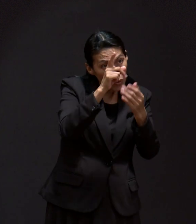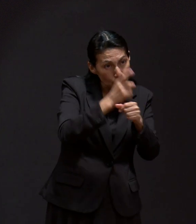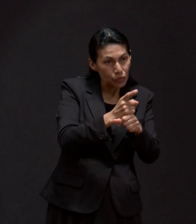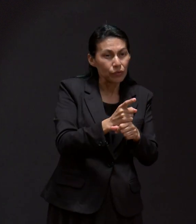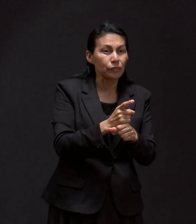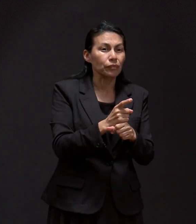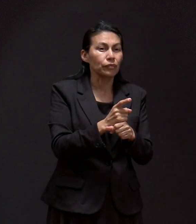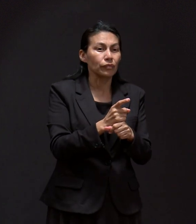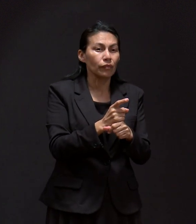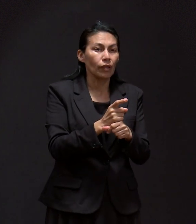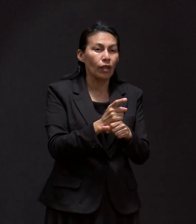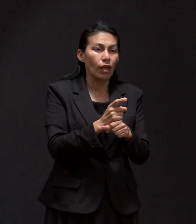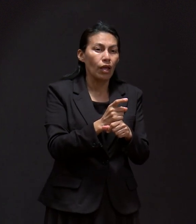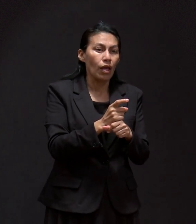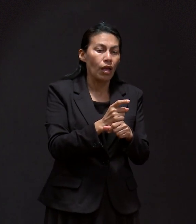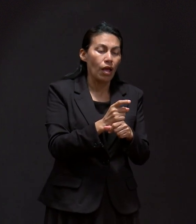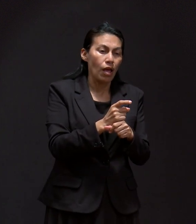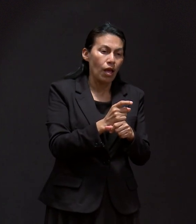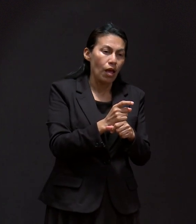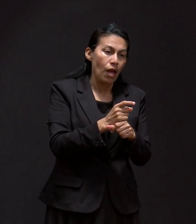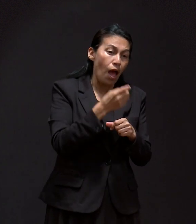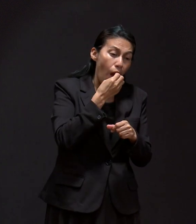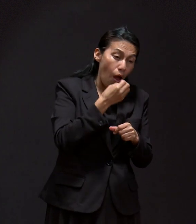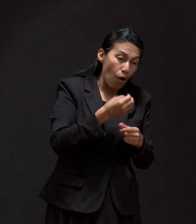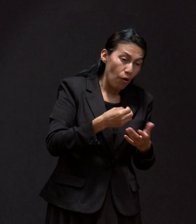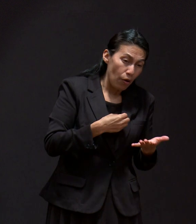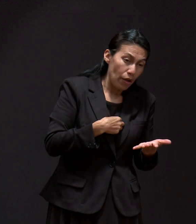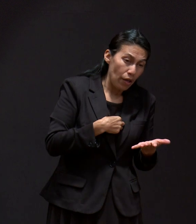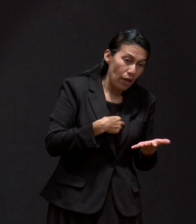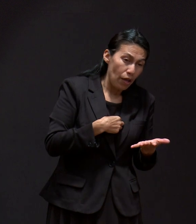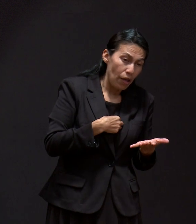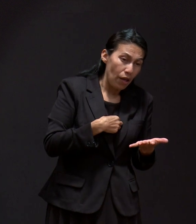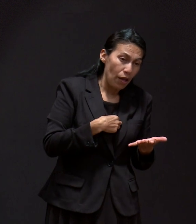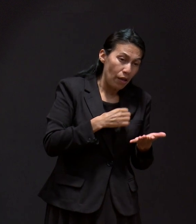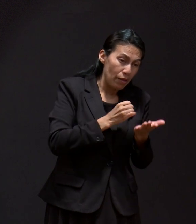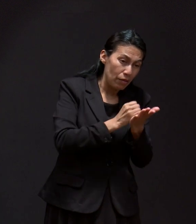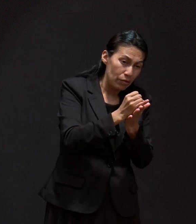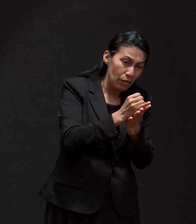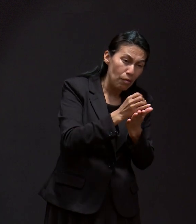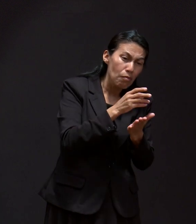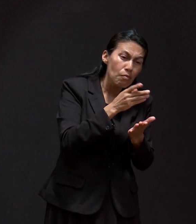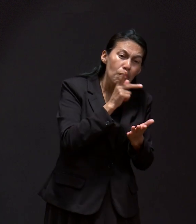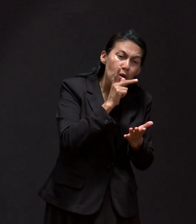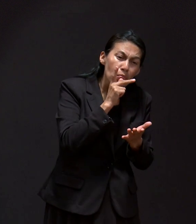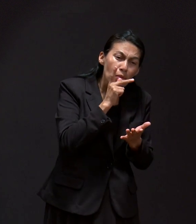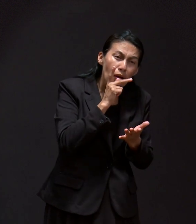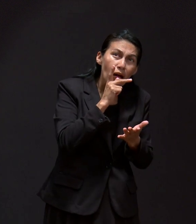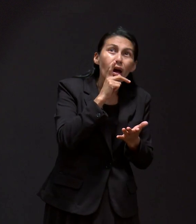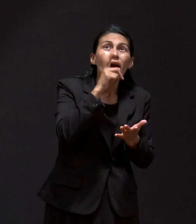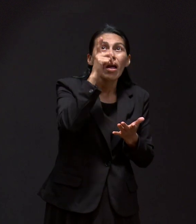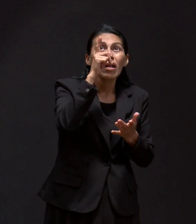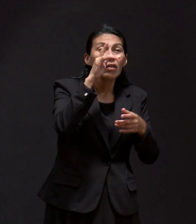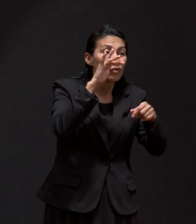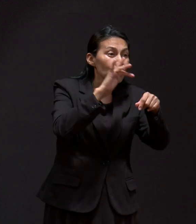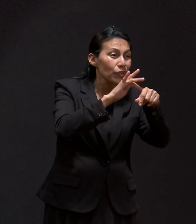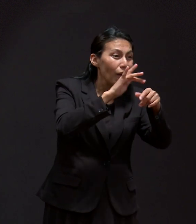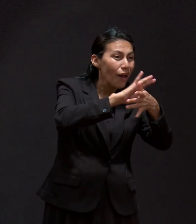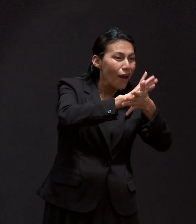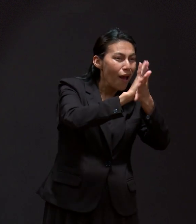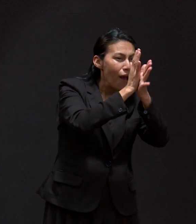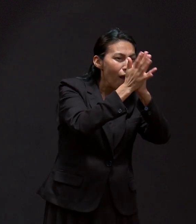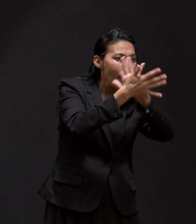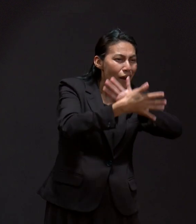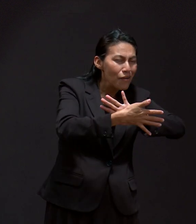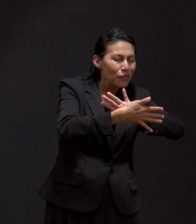dirías aún digámoslo así que pudiera cambiar el corazón o la decisión de tu papá que